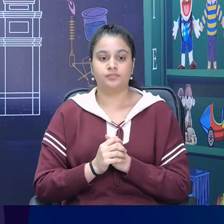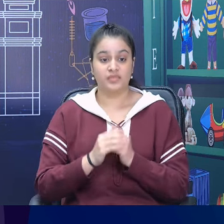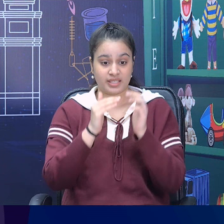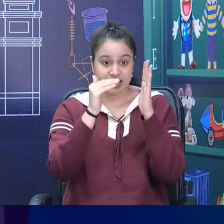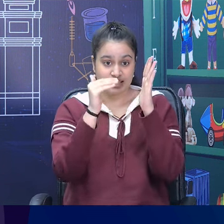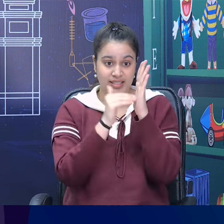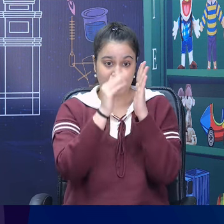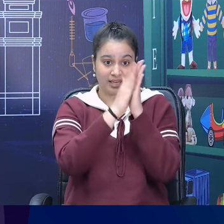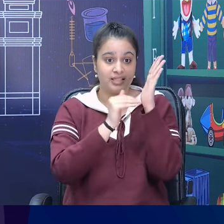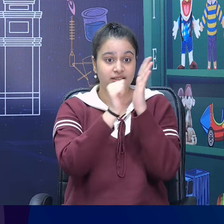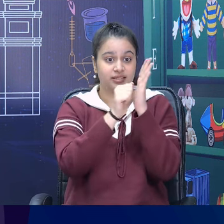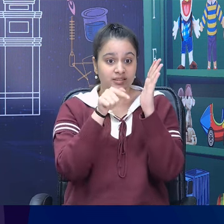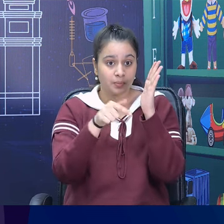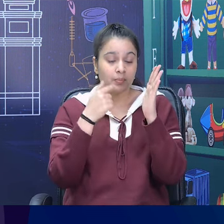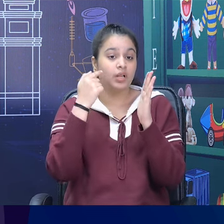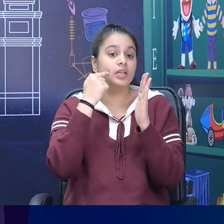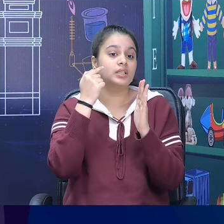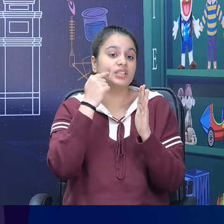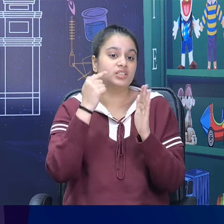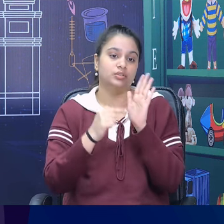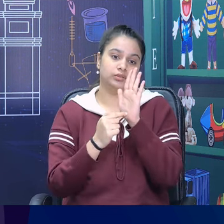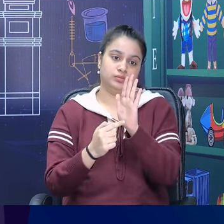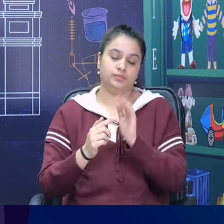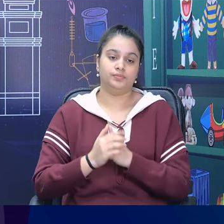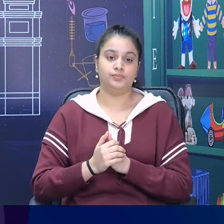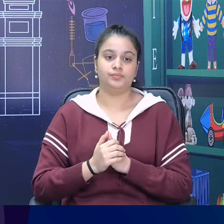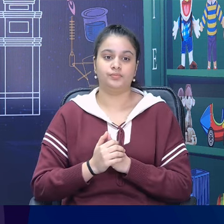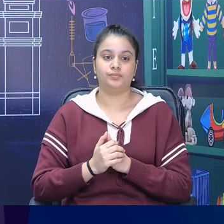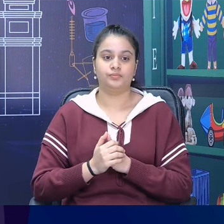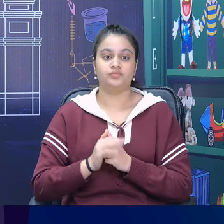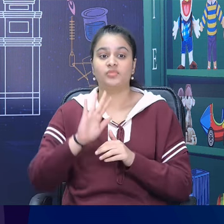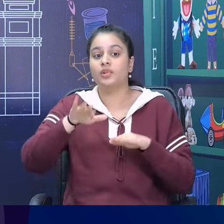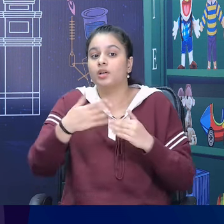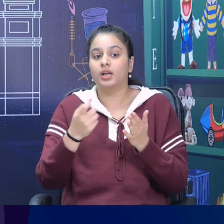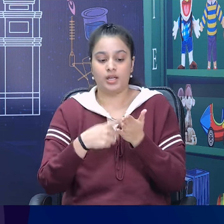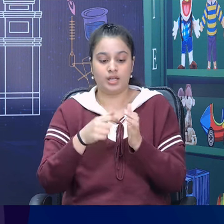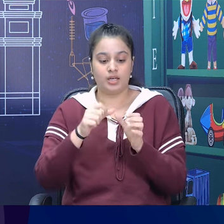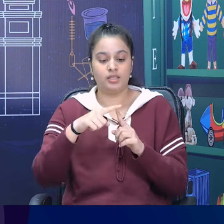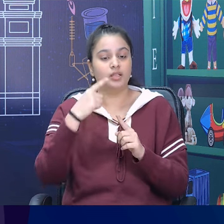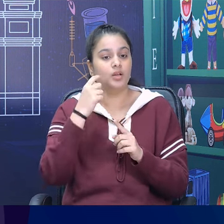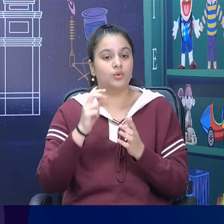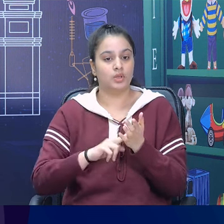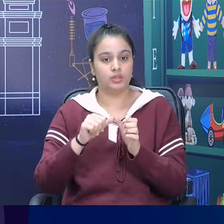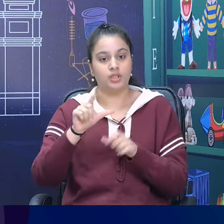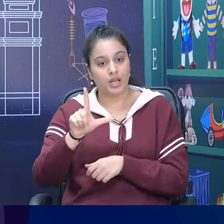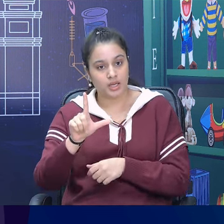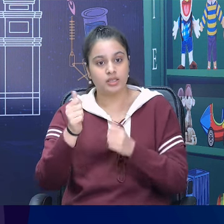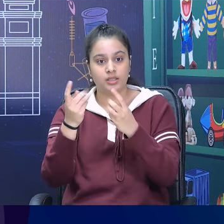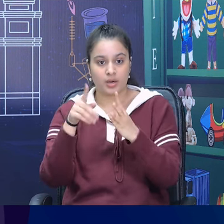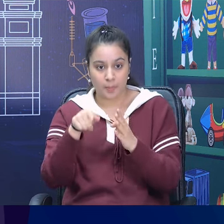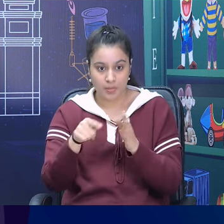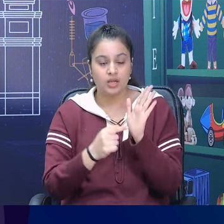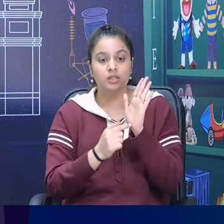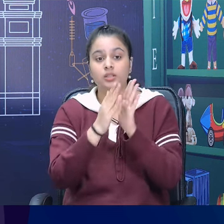सिंबल है इसे हम रिप्रेजेंट करते हैं इंटी जर को देन नेक्स्ट हम मूव करते हैं नेक्स्ट नंबर है हमारे रेशनल नंबर जिसे हम रिप्रेजेंट करते हैं q से